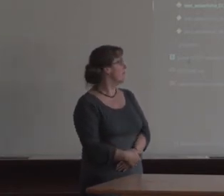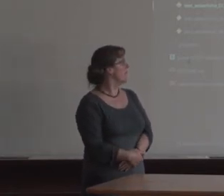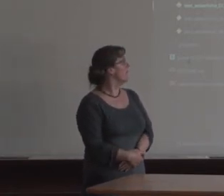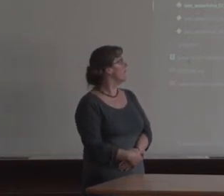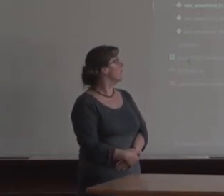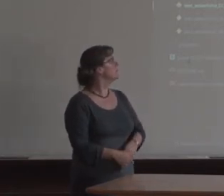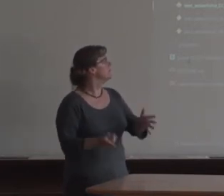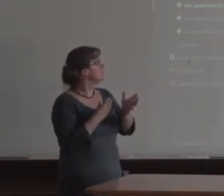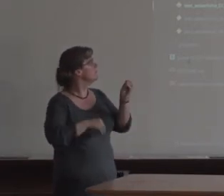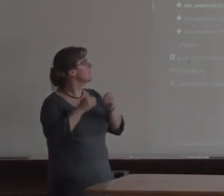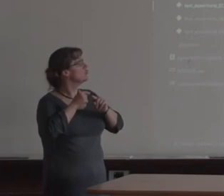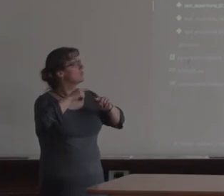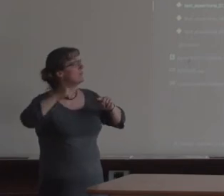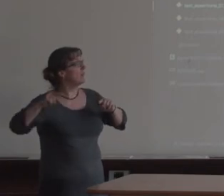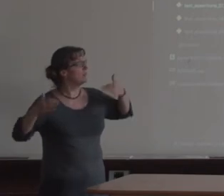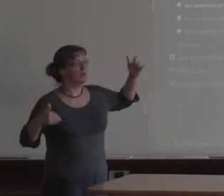une variable qui est définie dans le scope